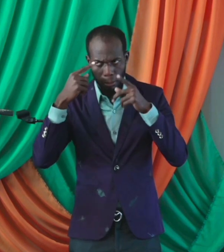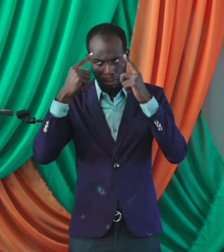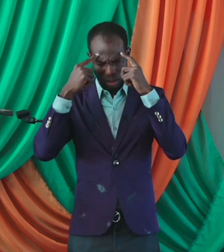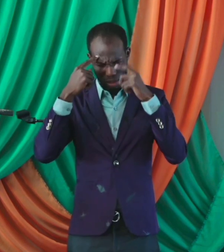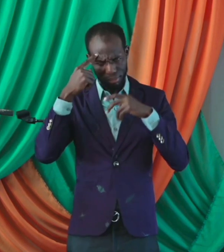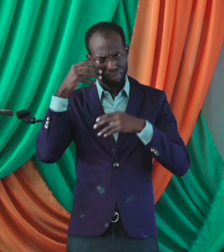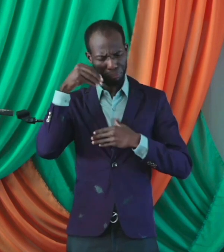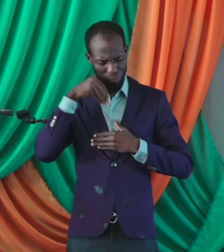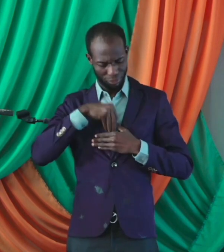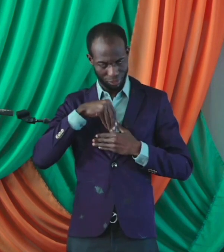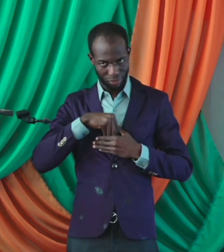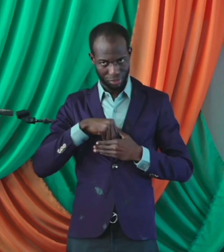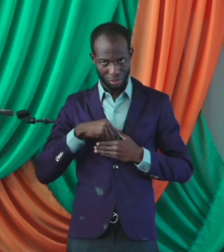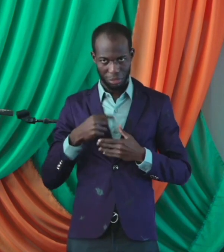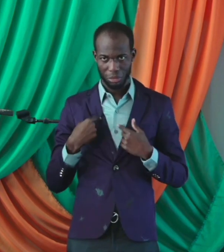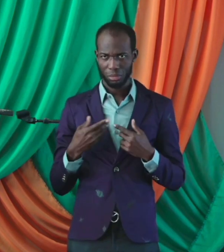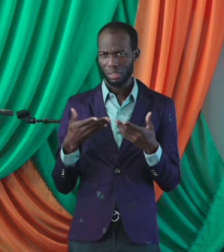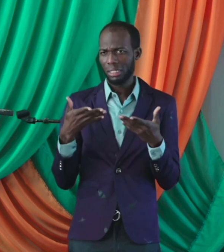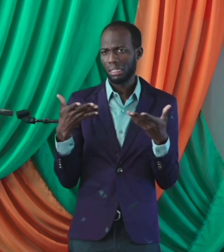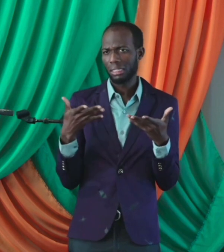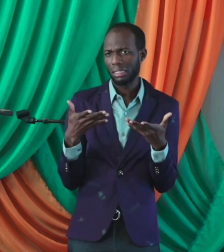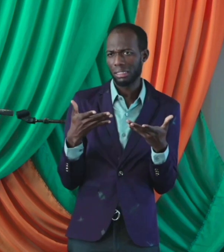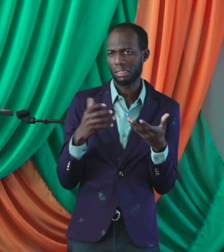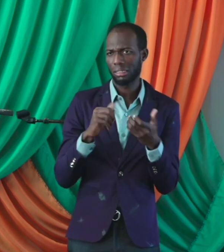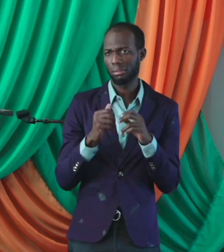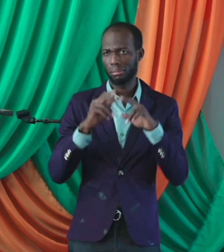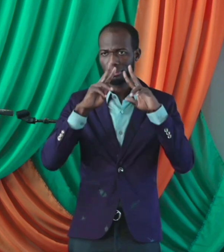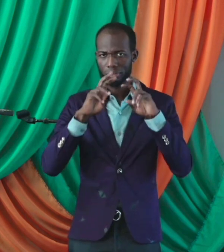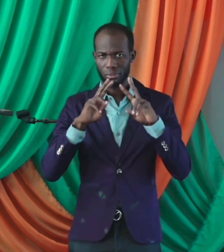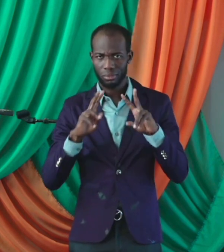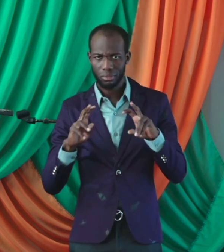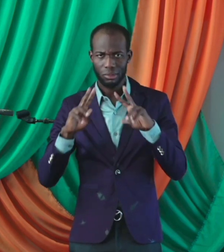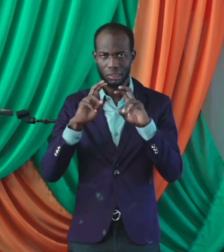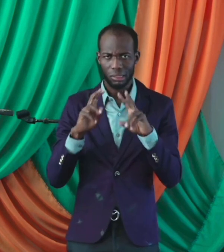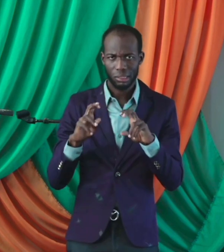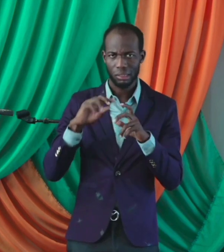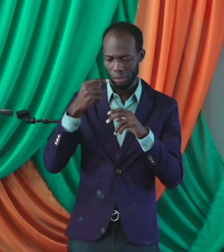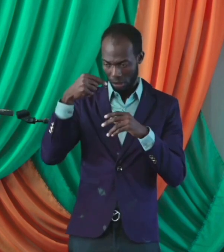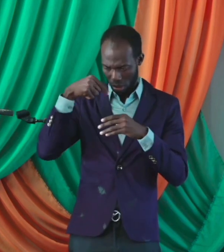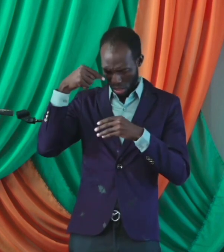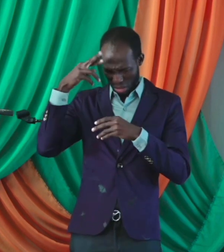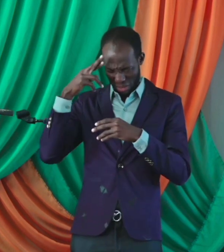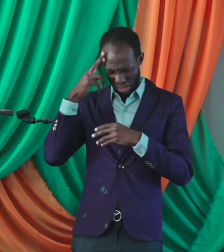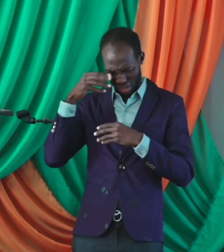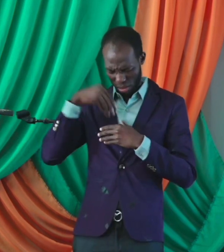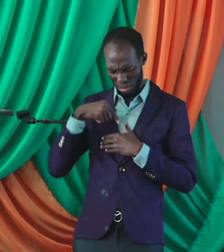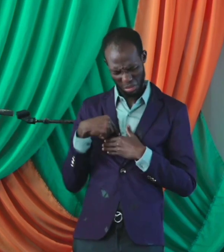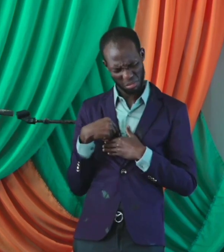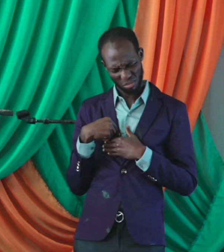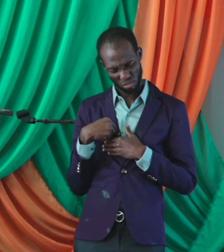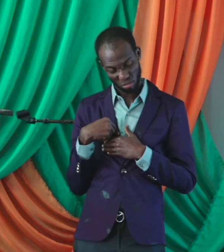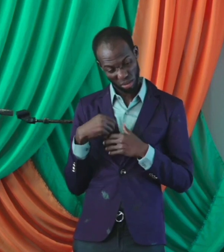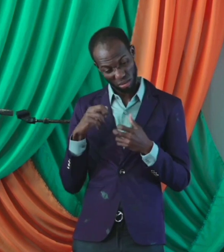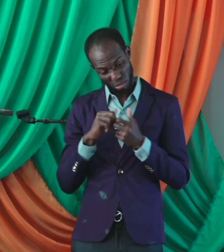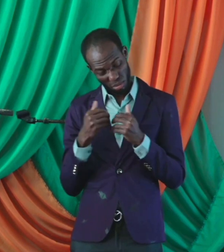nous-mêmes pour nous connaître qui s'ennuyer, à explorer dans fond, en dedans nous, qui